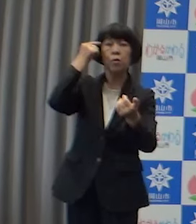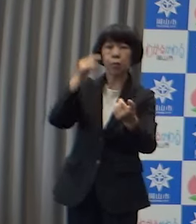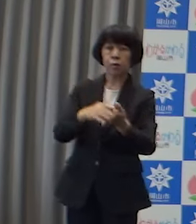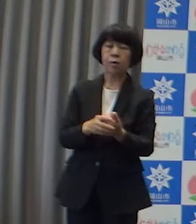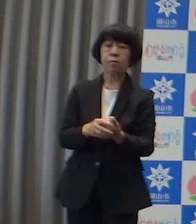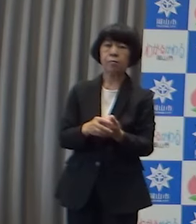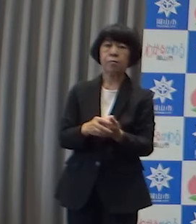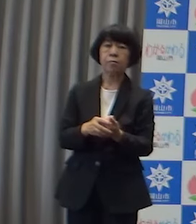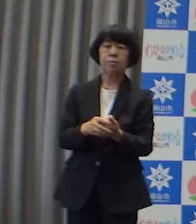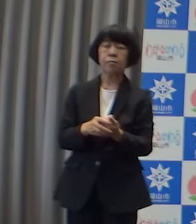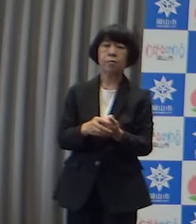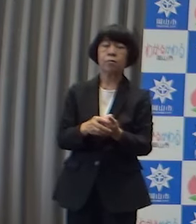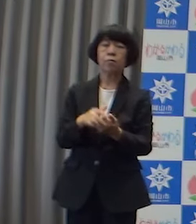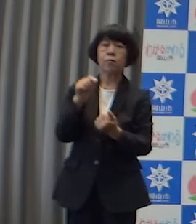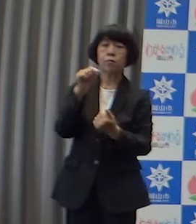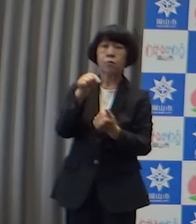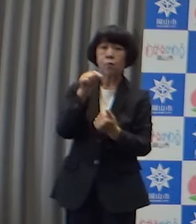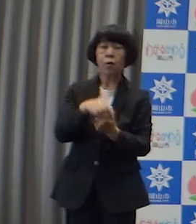から